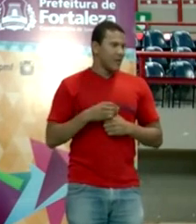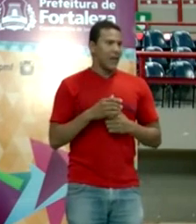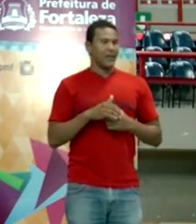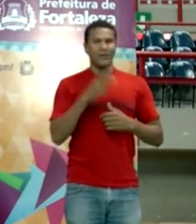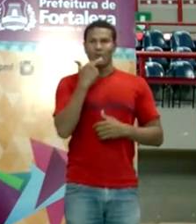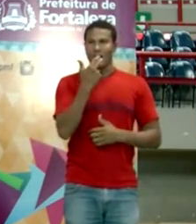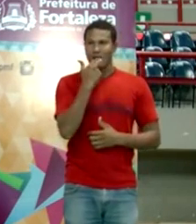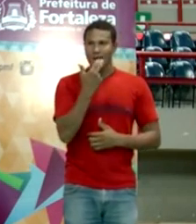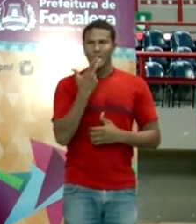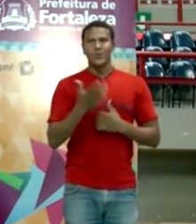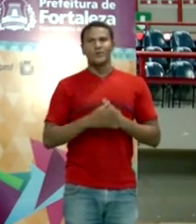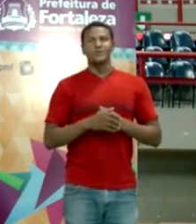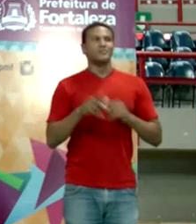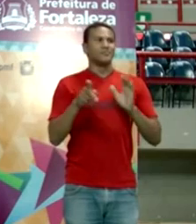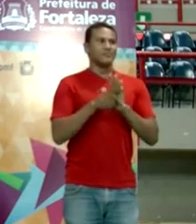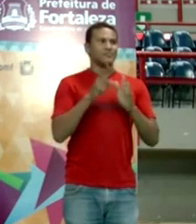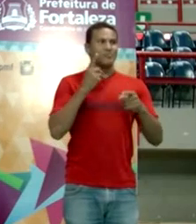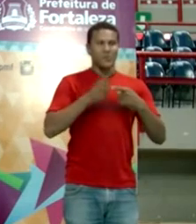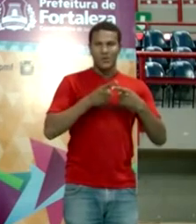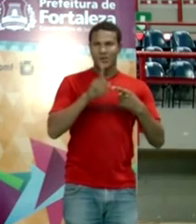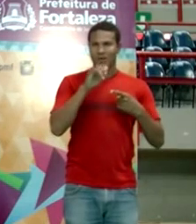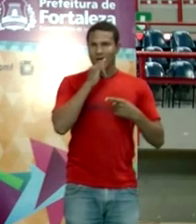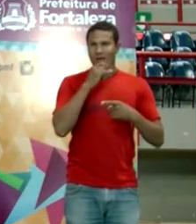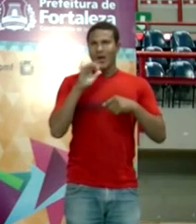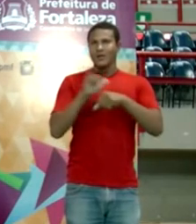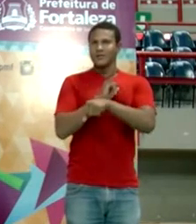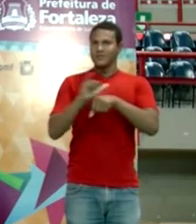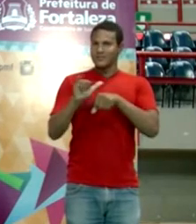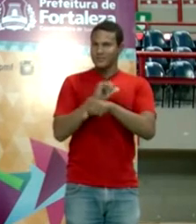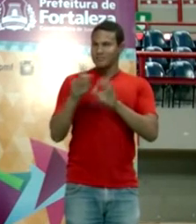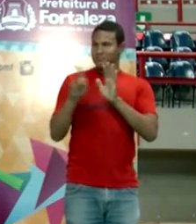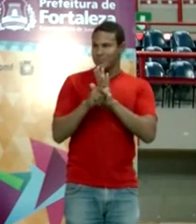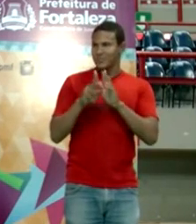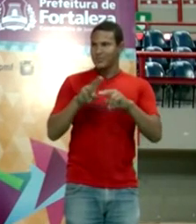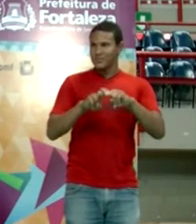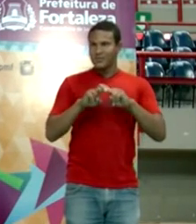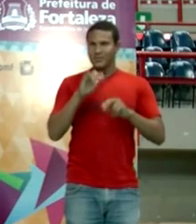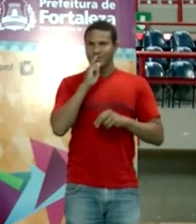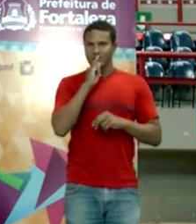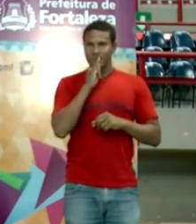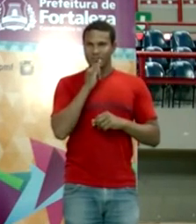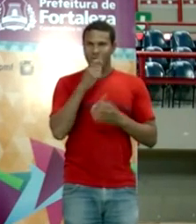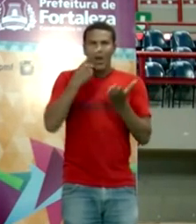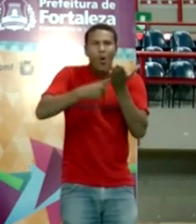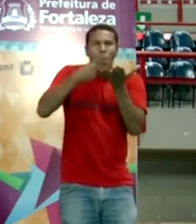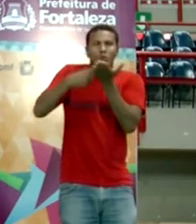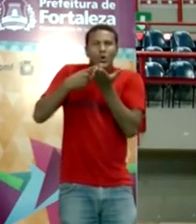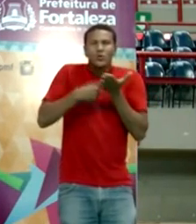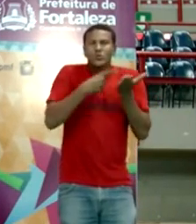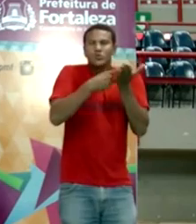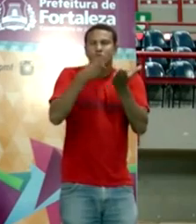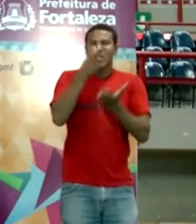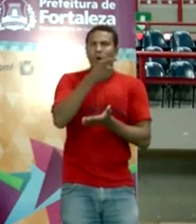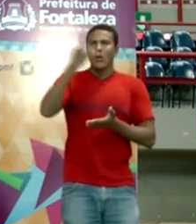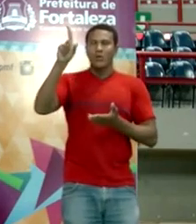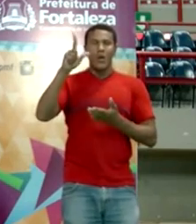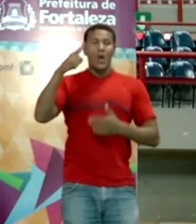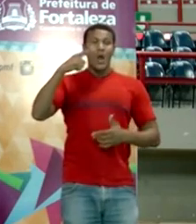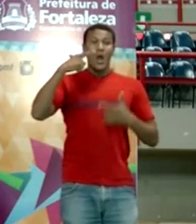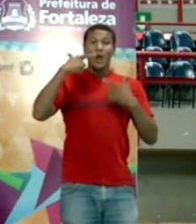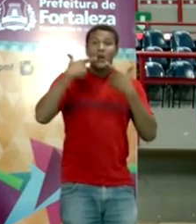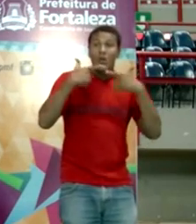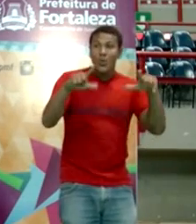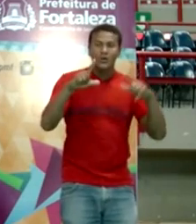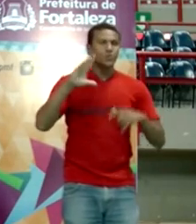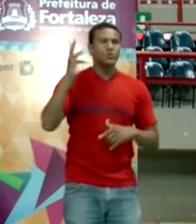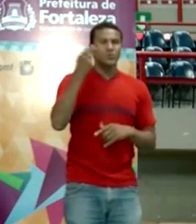a língua ou artifícios da linguagem verbal como nós conhecemos. São outros códigos, tudo é linguagem, a forma como